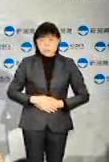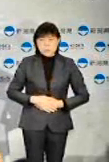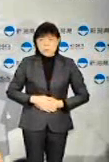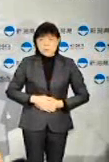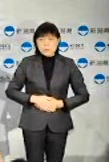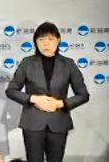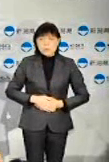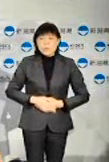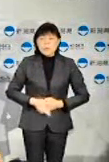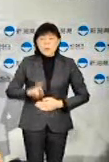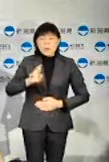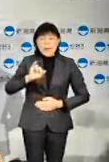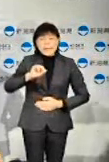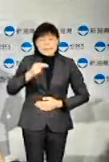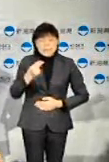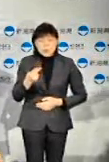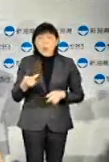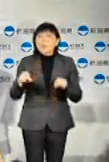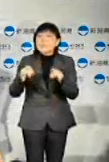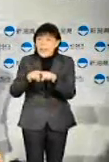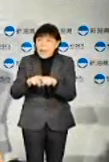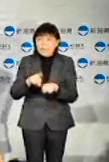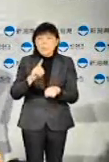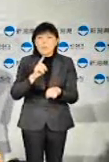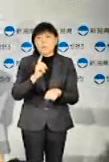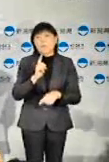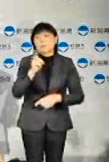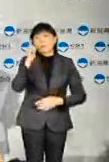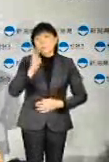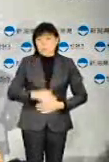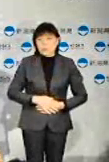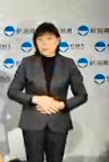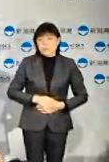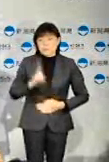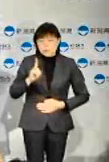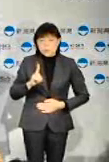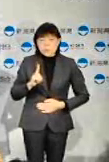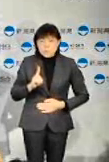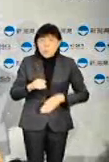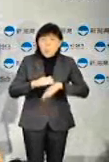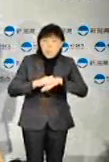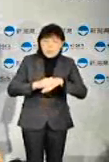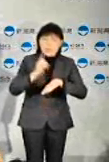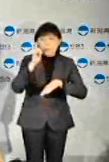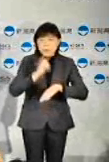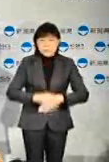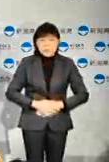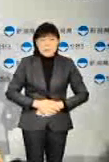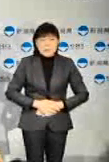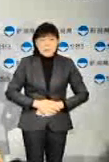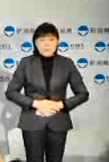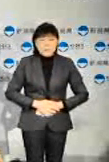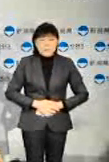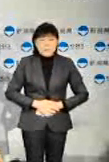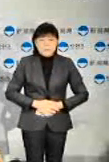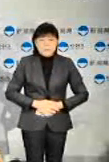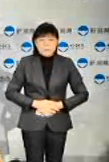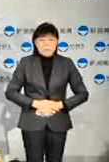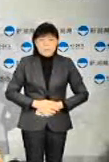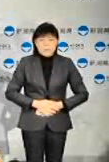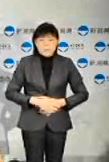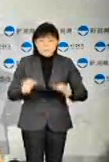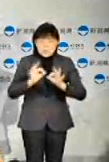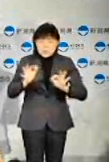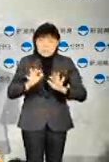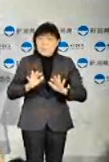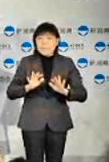と言えると、シェアライドの一つの形だというふうに思ってますので、なんか突然全然